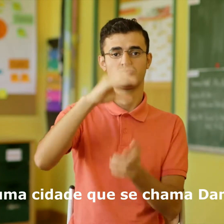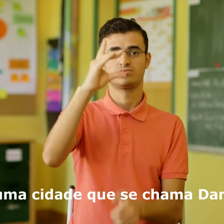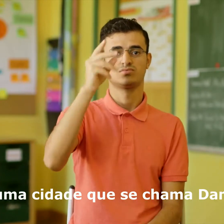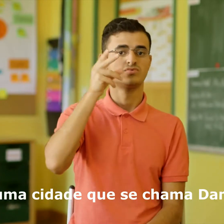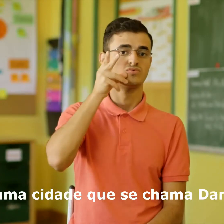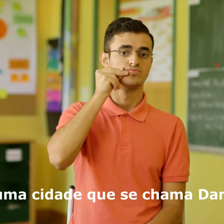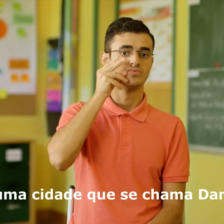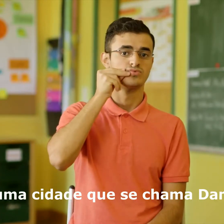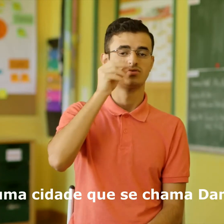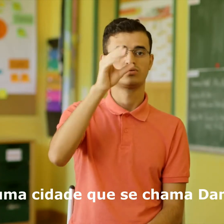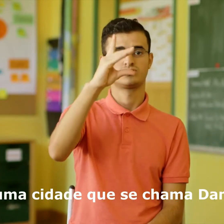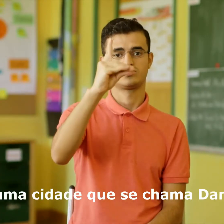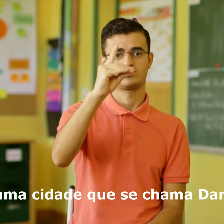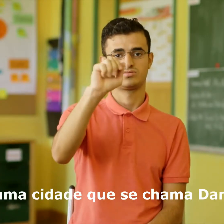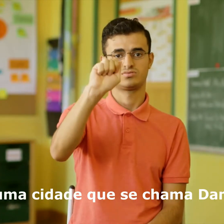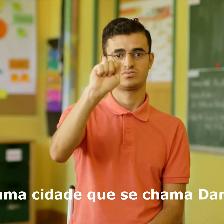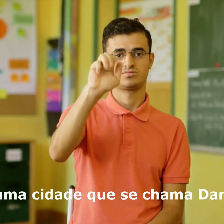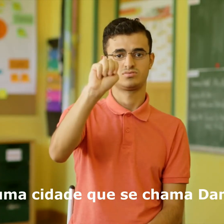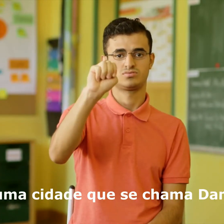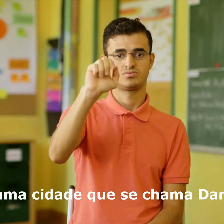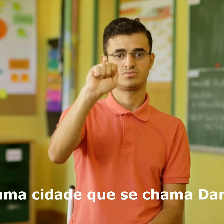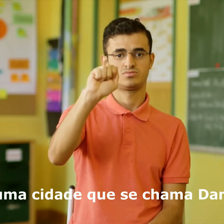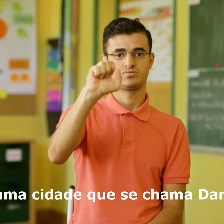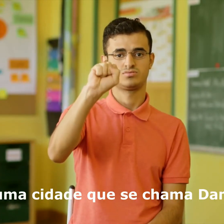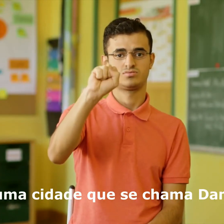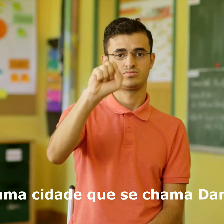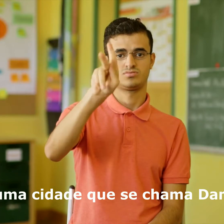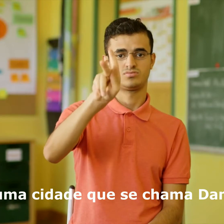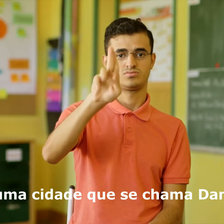de uma cidade que se chama Damascus.